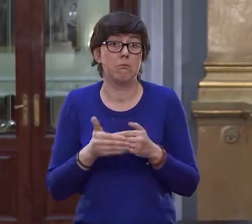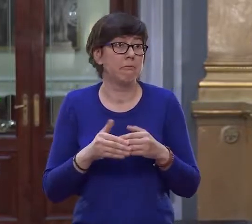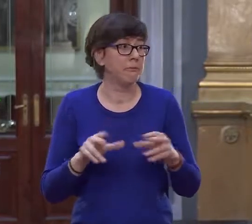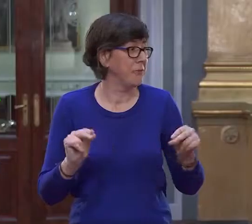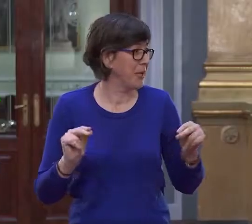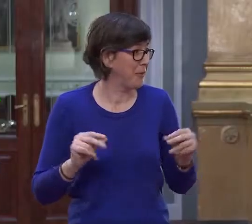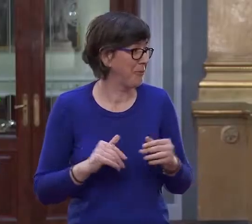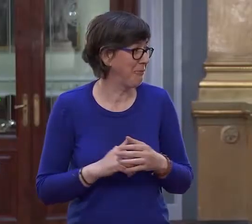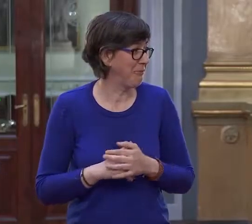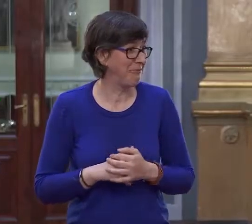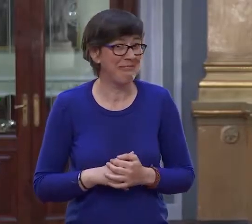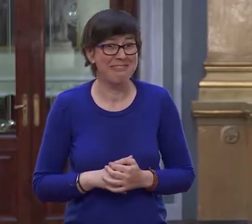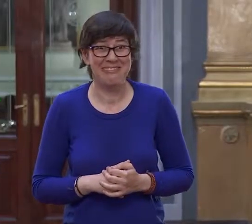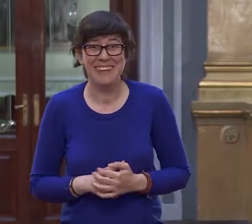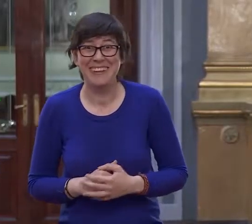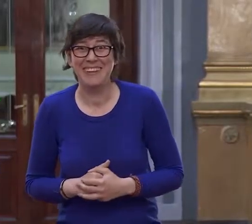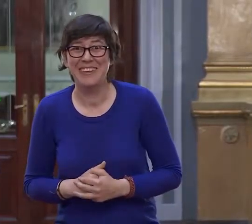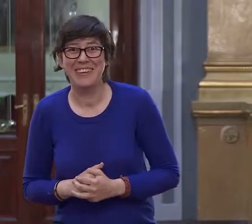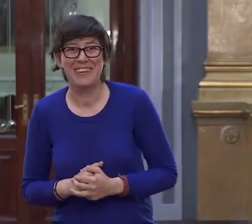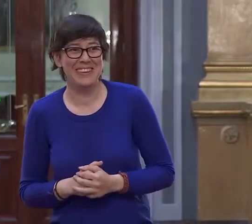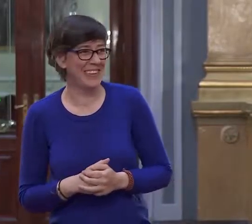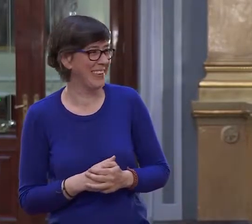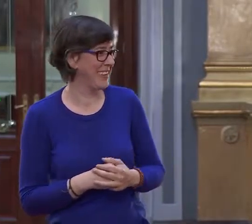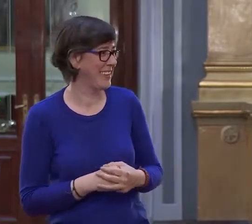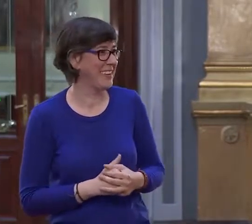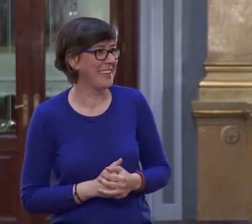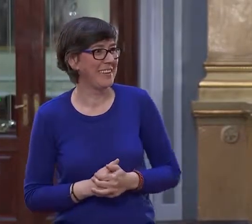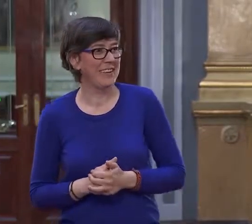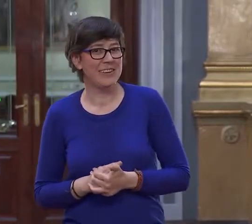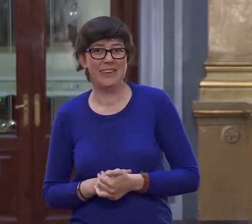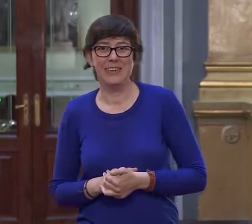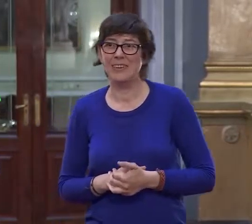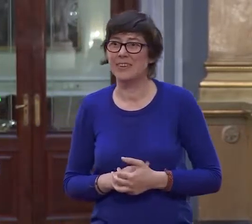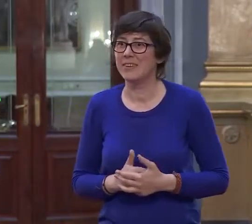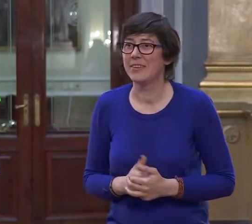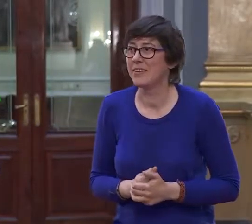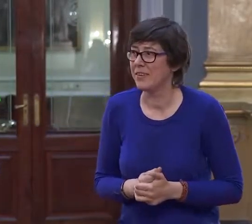Y ya está, creo que voy a terminar ahí. Si tenéis alguna pregunta...